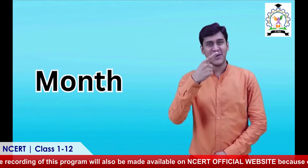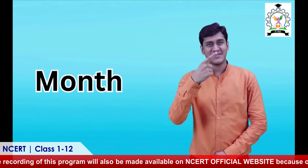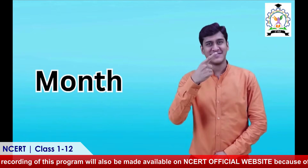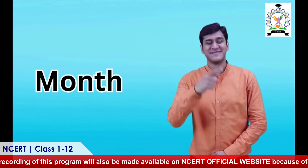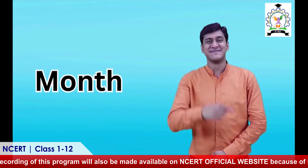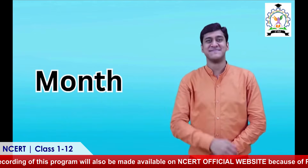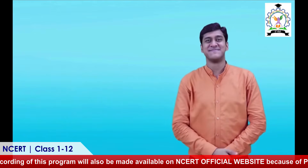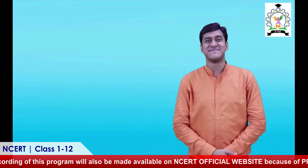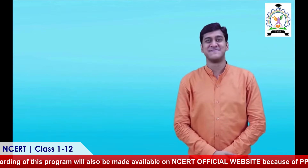महीना,